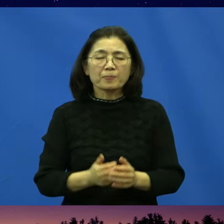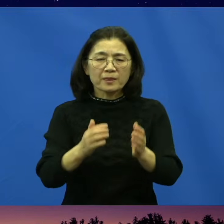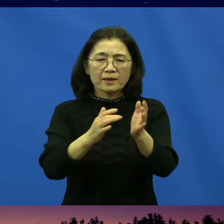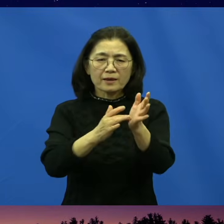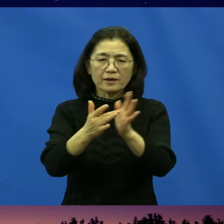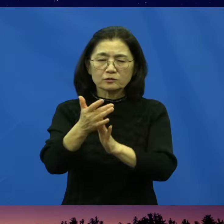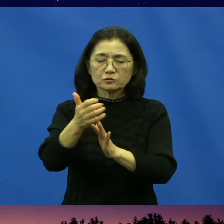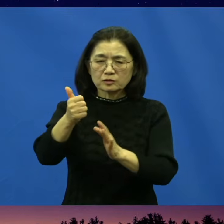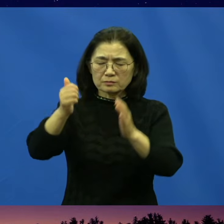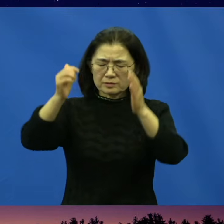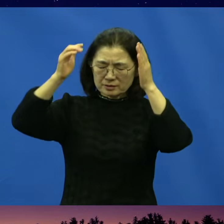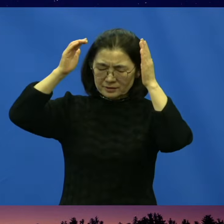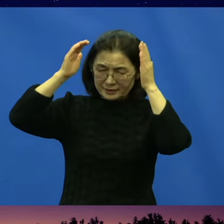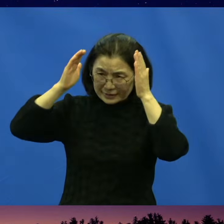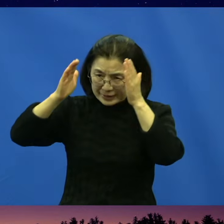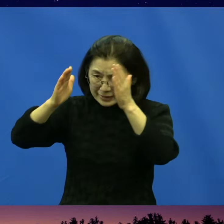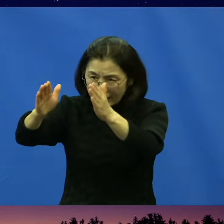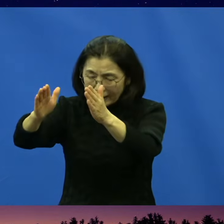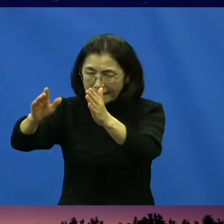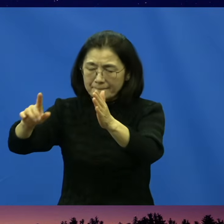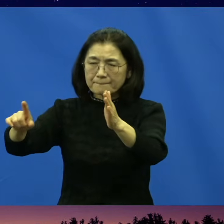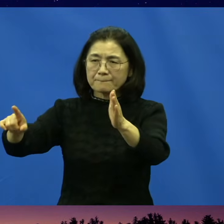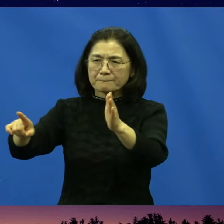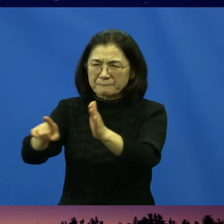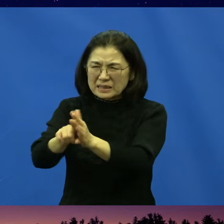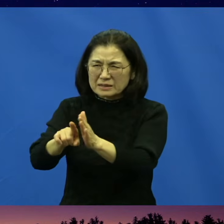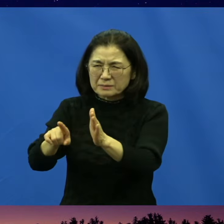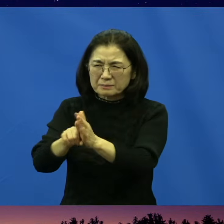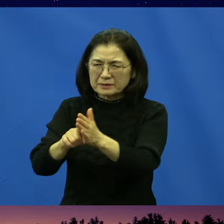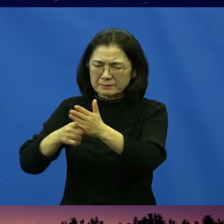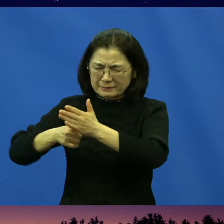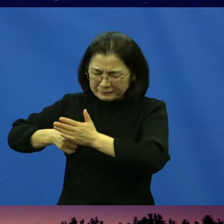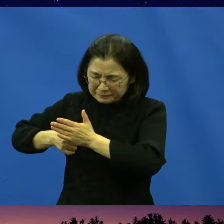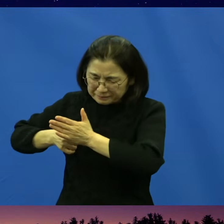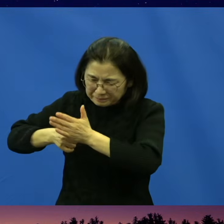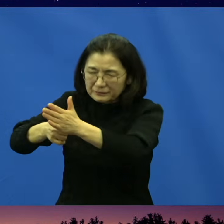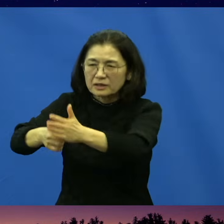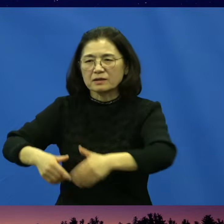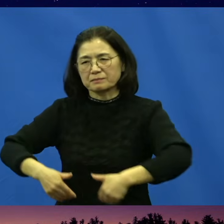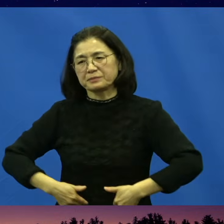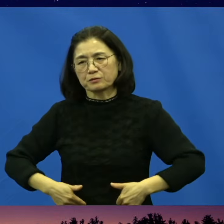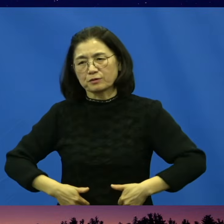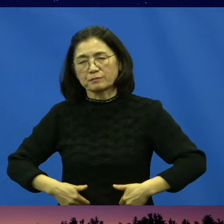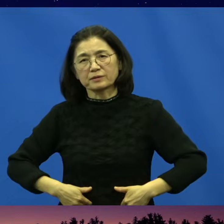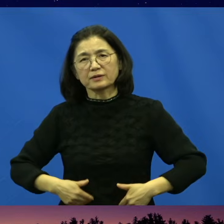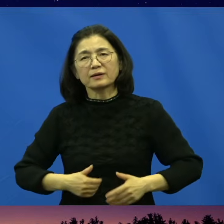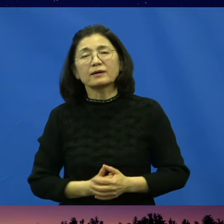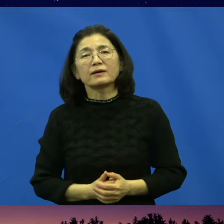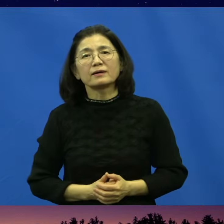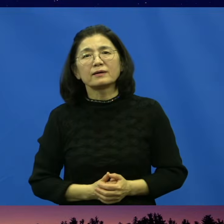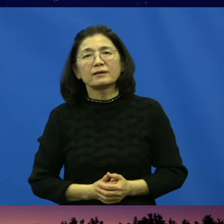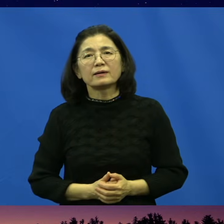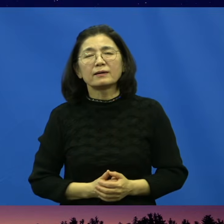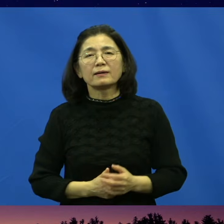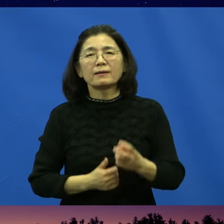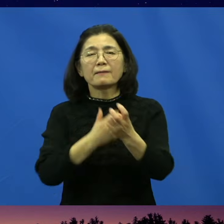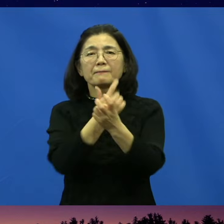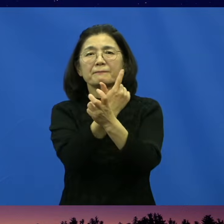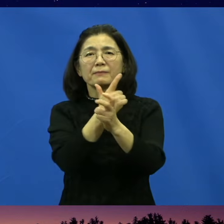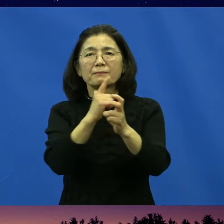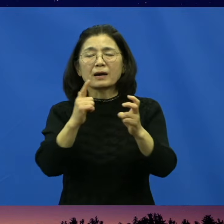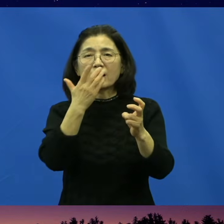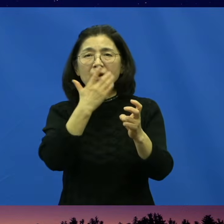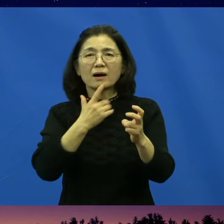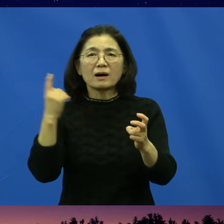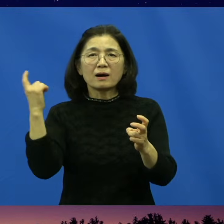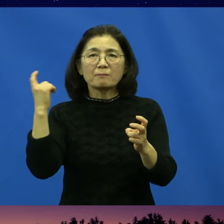향한 믿음의 끈기라는 것은 마가복음에 있어서 아주 중요한 표지입니다. 마가복음 속에서